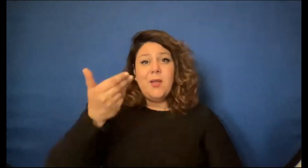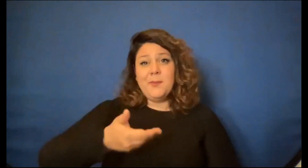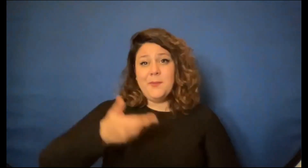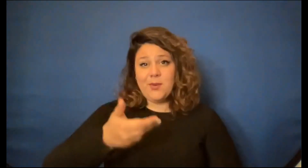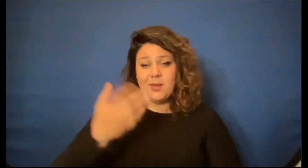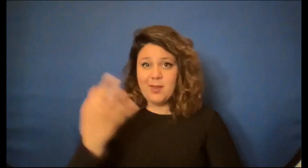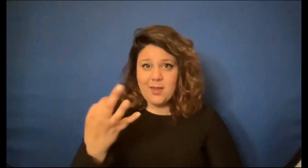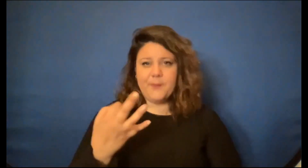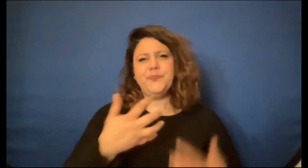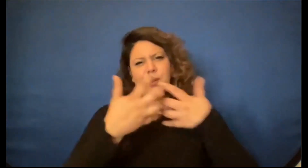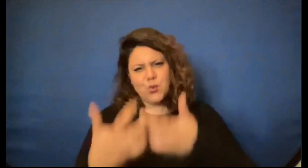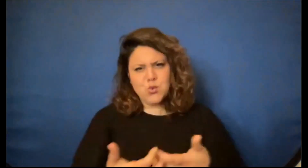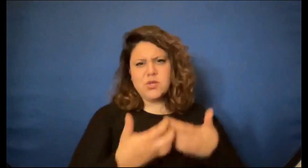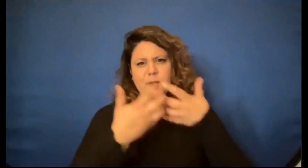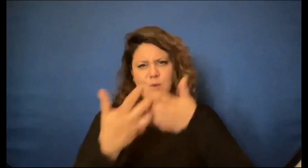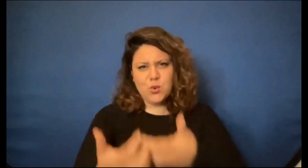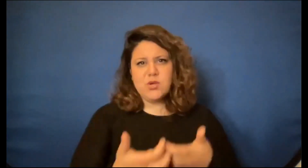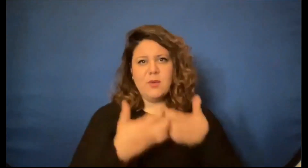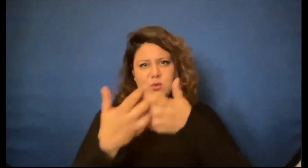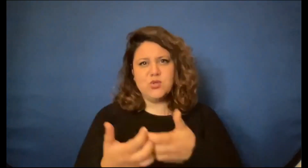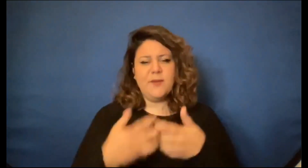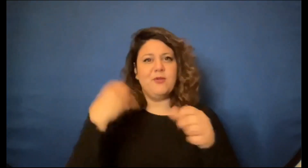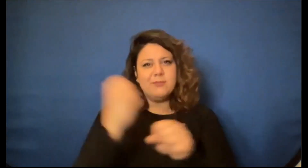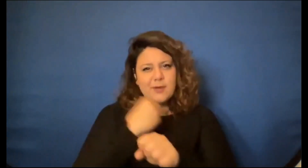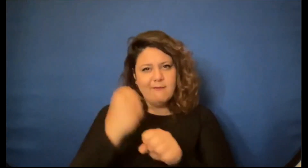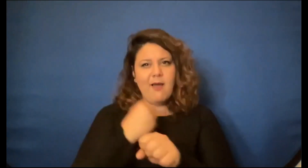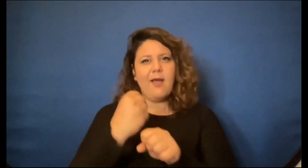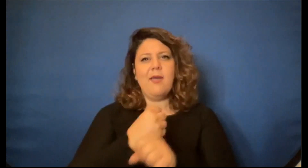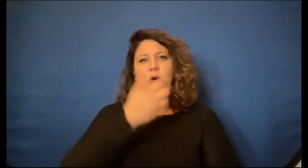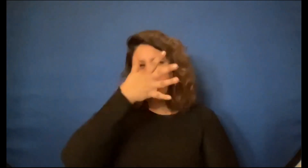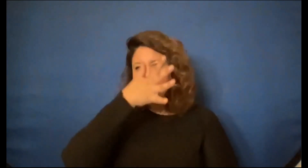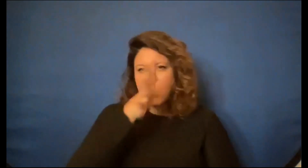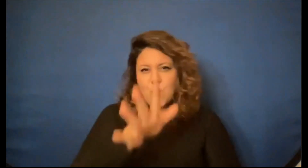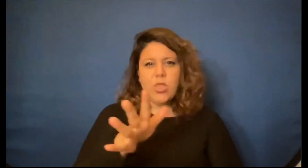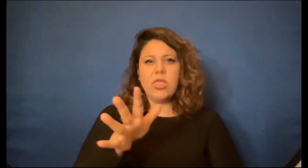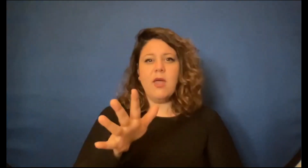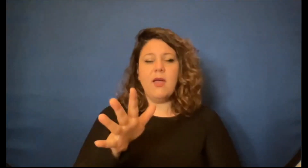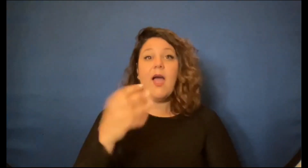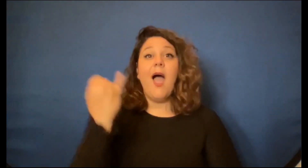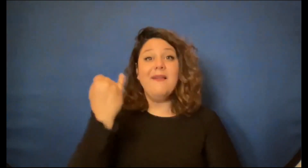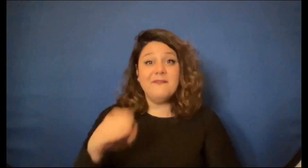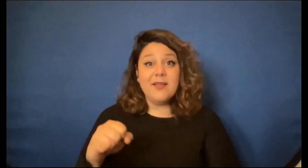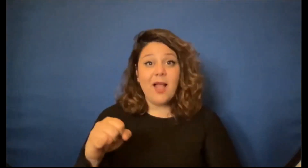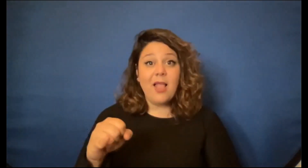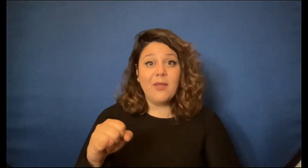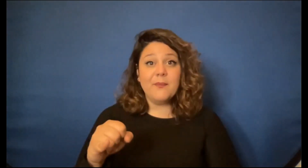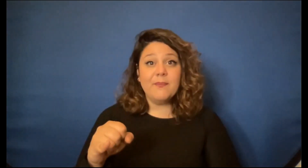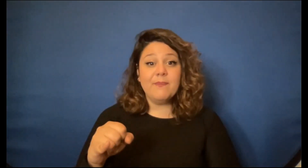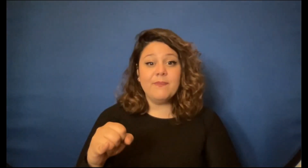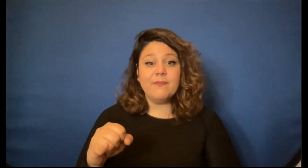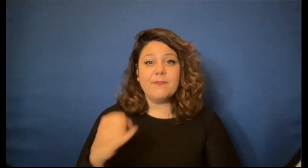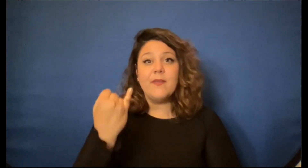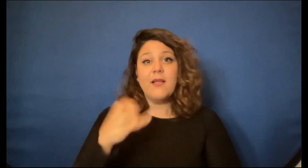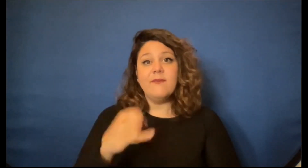que luchemos, que trabajemos, que denunciemos y que al final pues nos acompañe